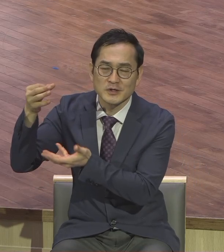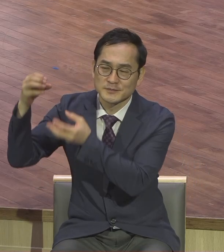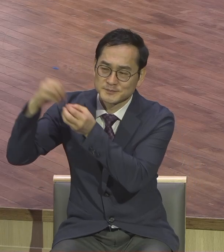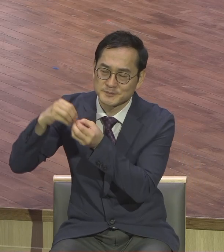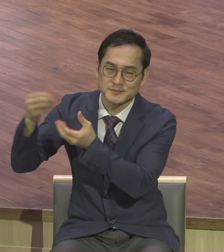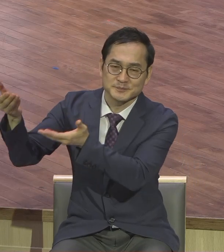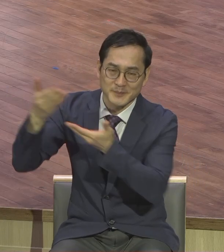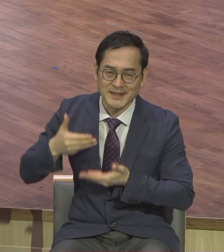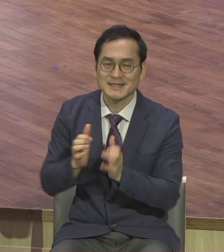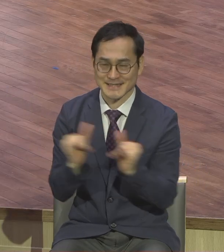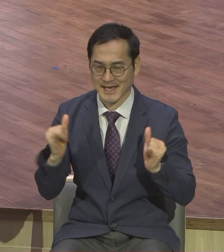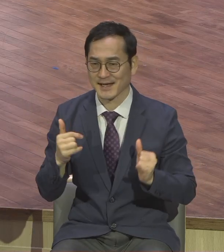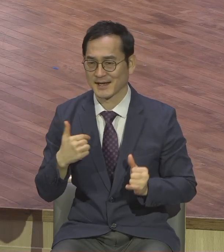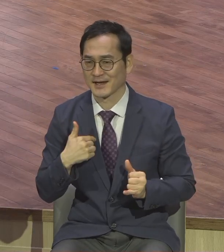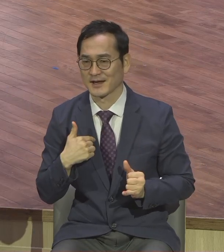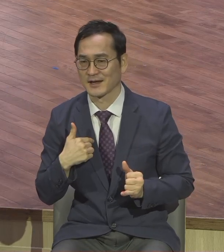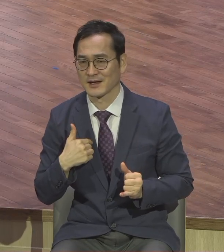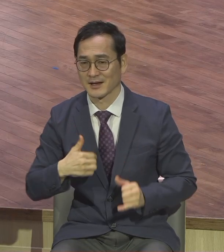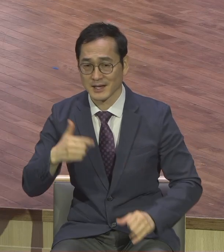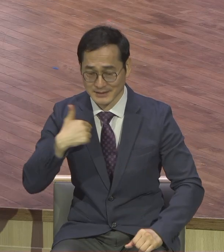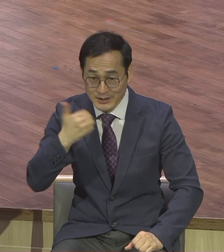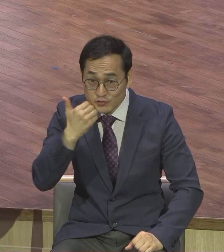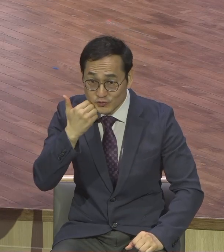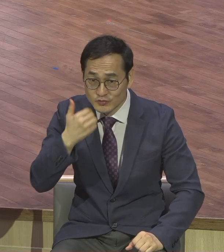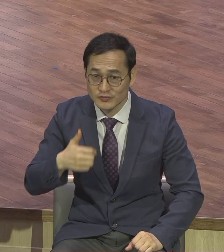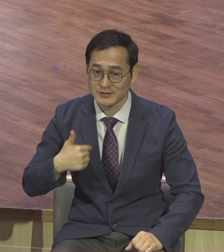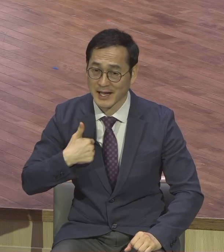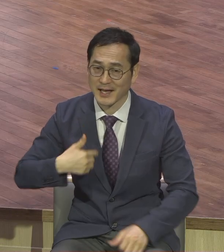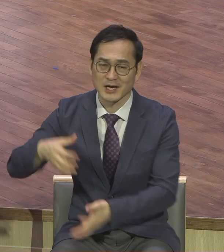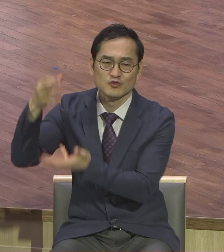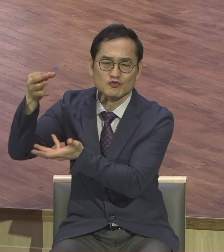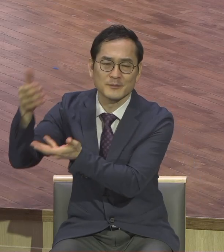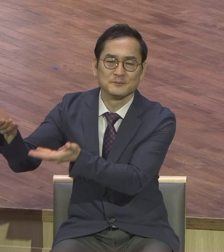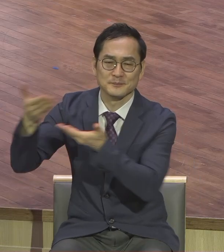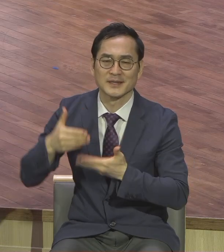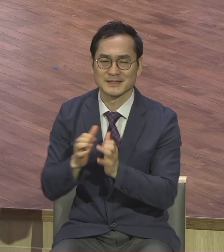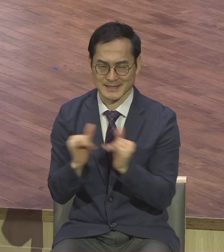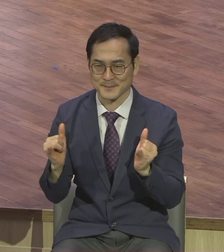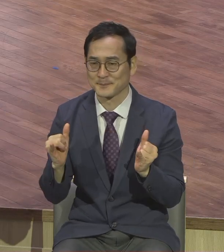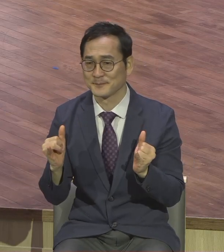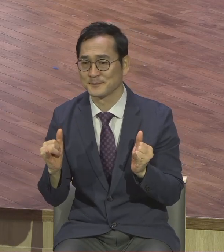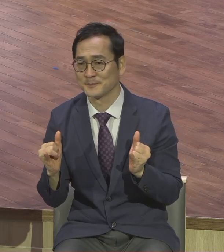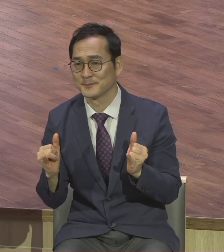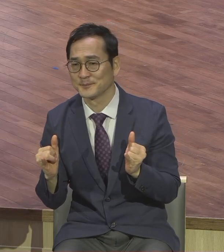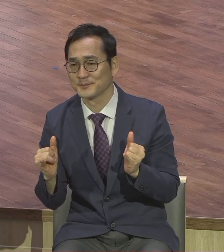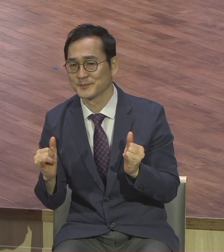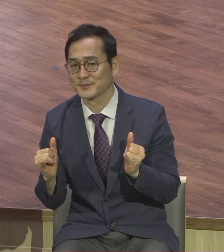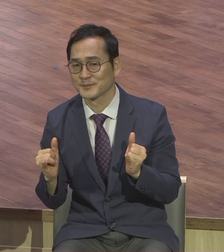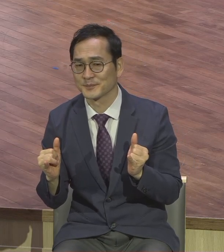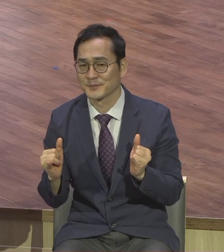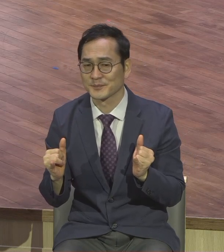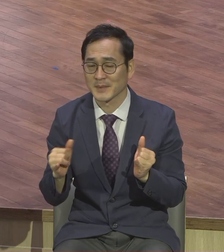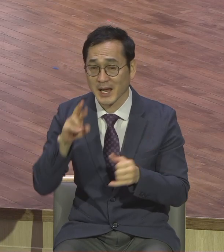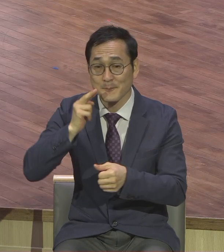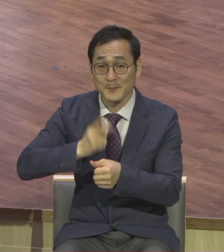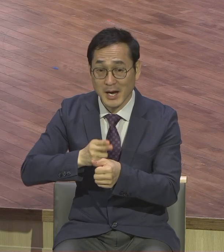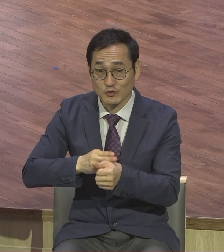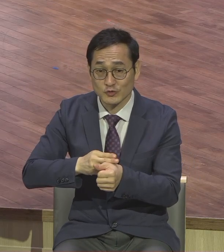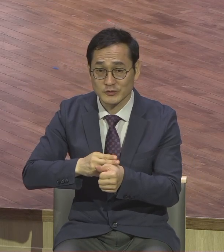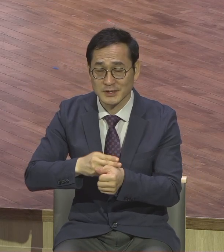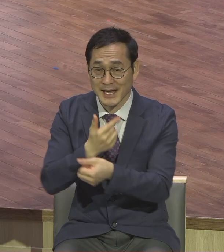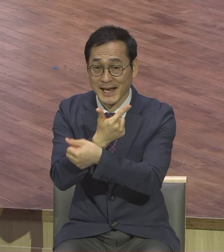정체성이에요. 내가 누구냐? 나는 유업을 열자다. 자, 바울은 갈라디아 3장에서